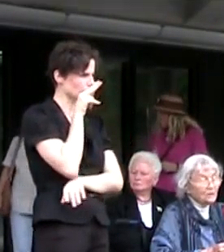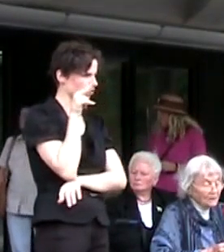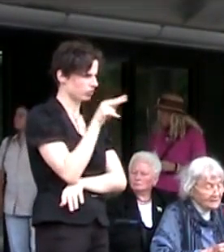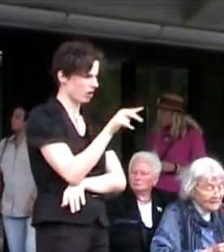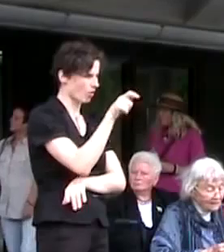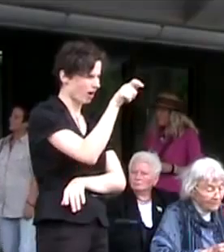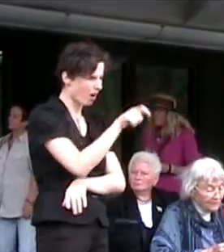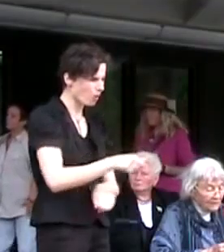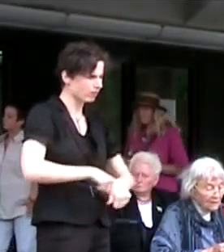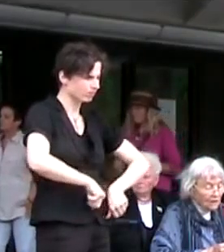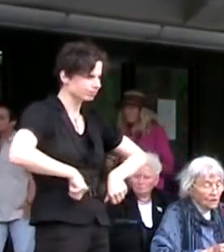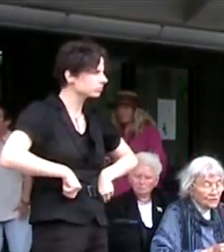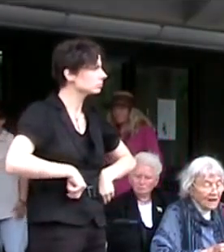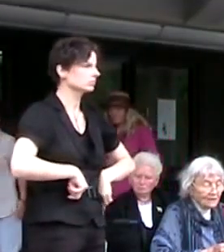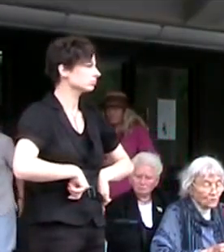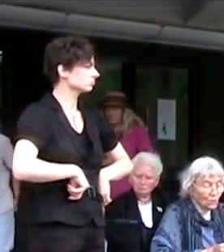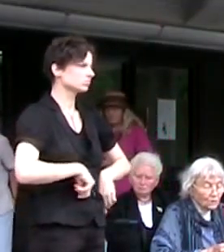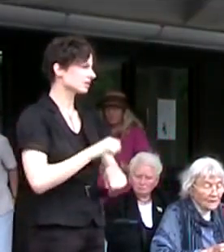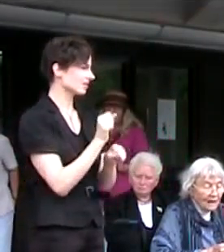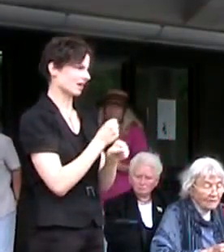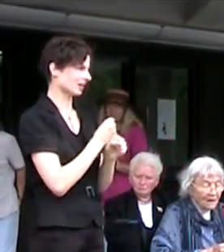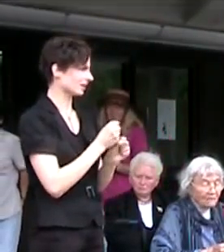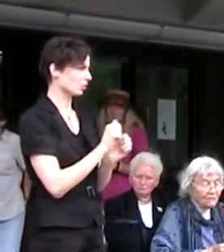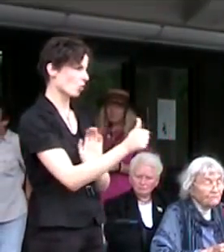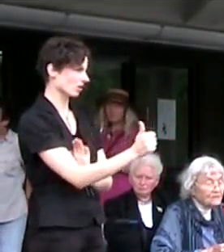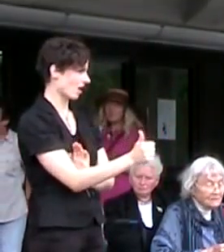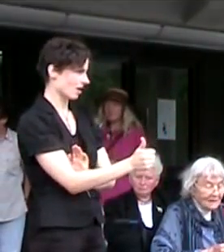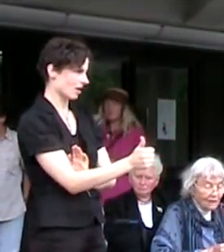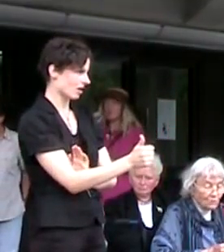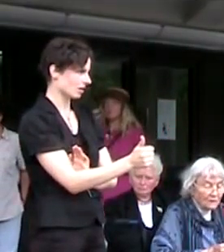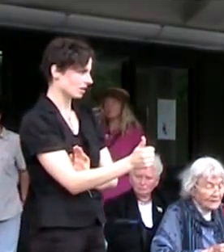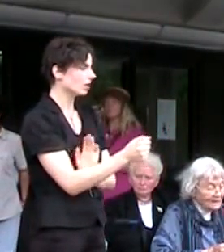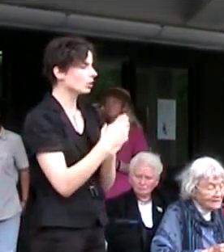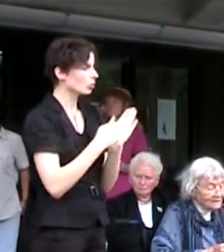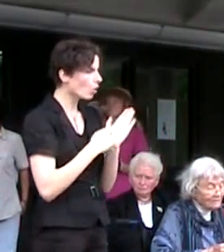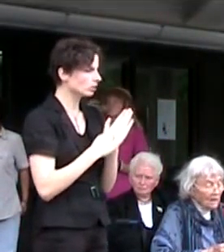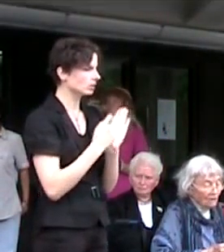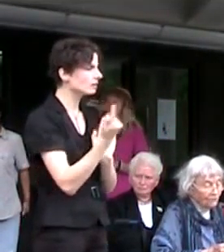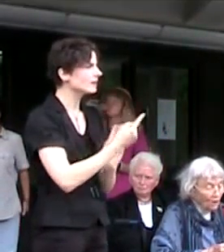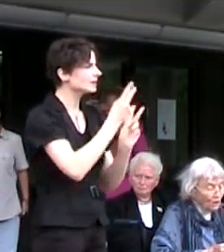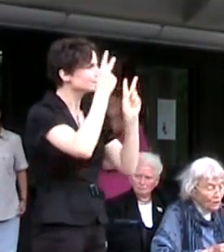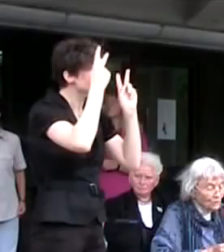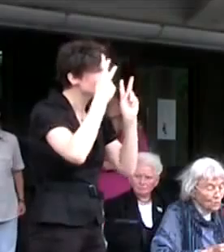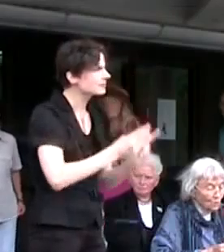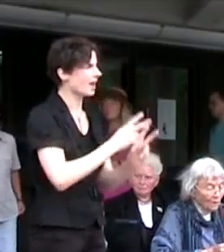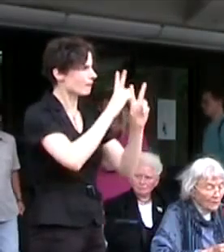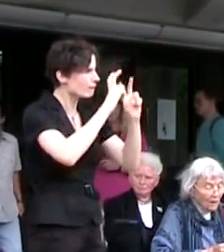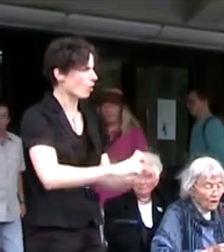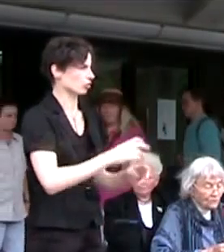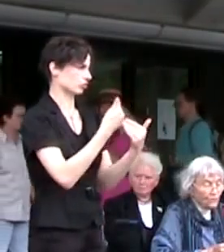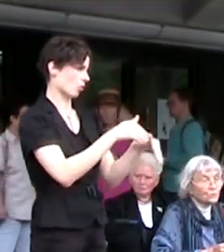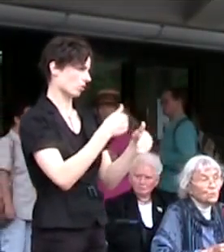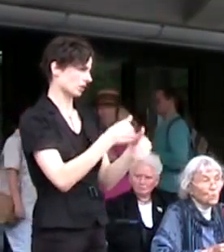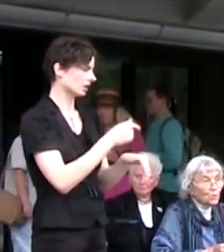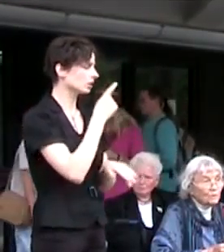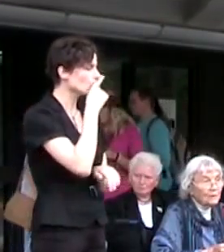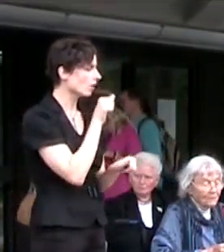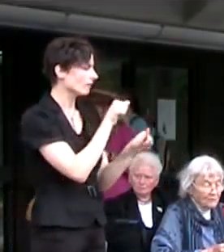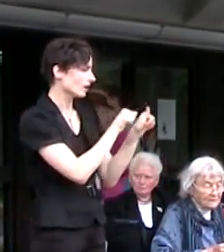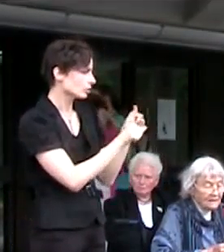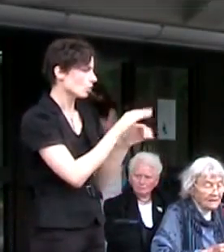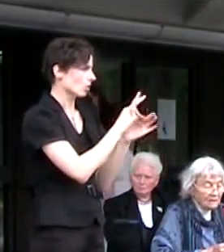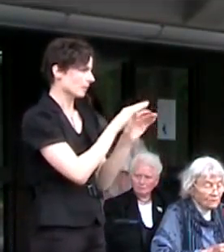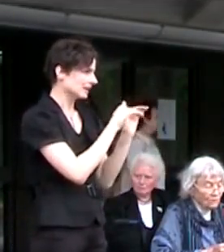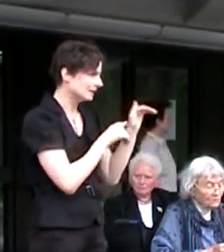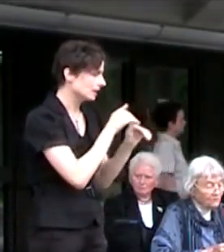zu sterilisieren. Schneiders Urteil, wir wissen darüber nichts, folge nur aus Versuchen